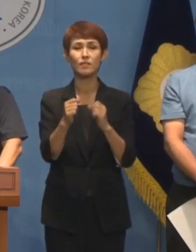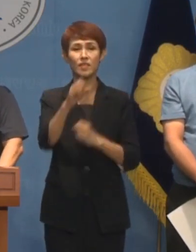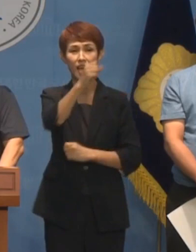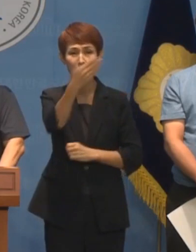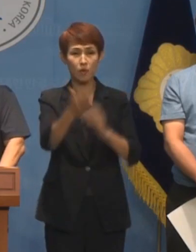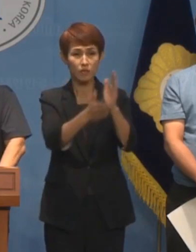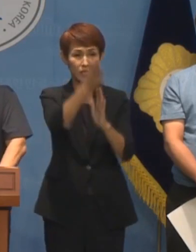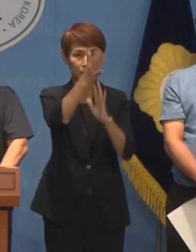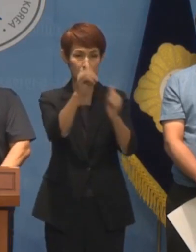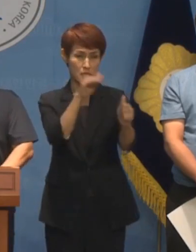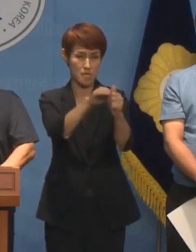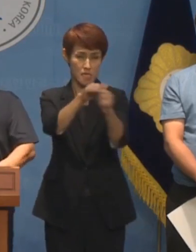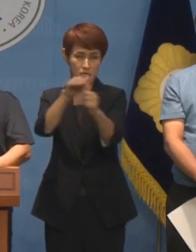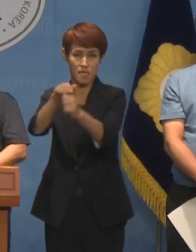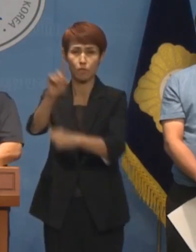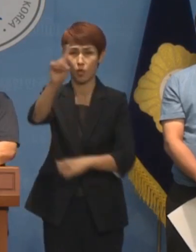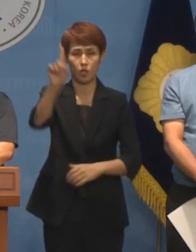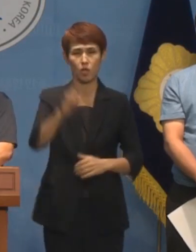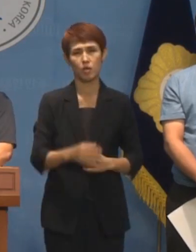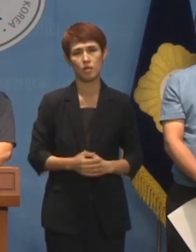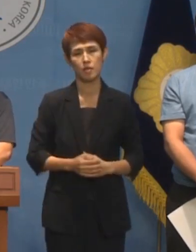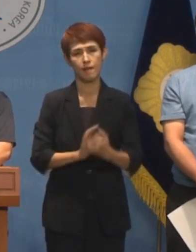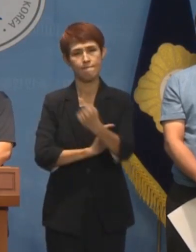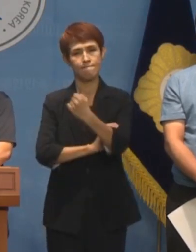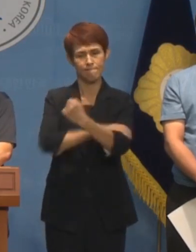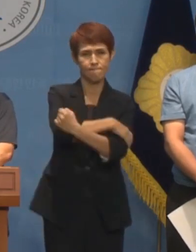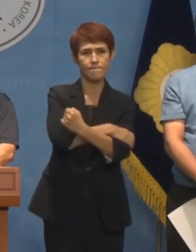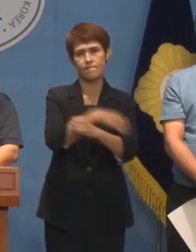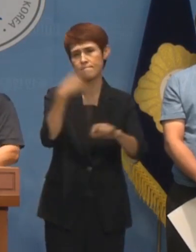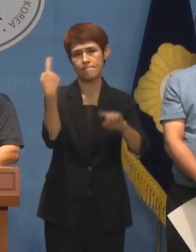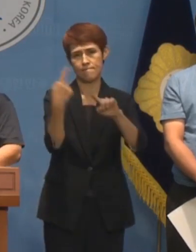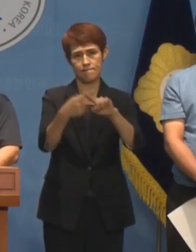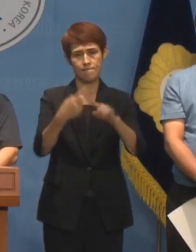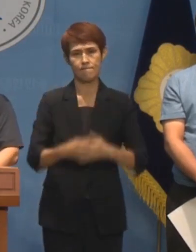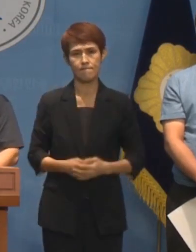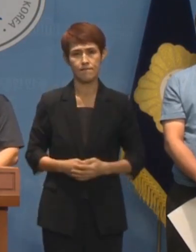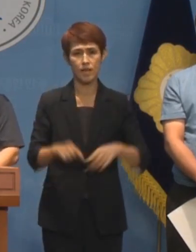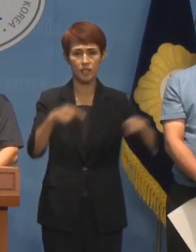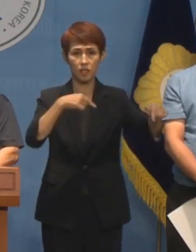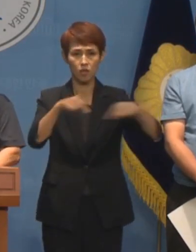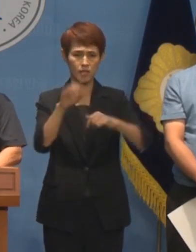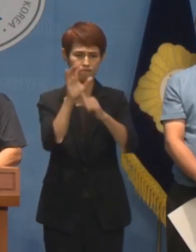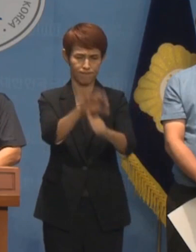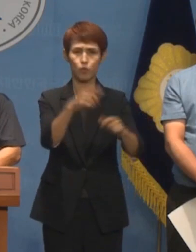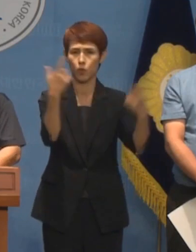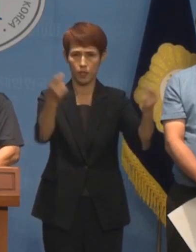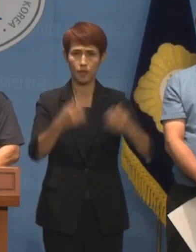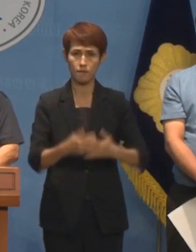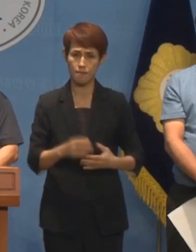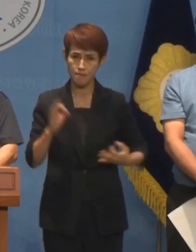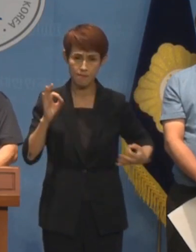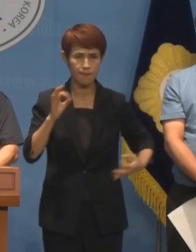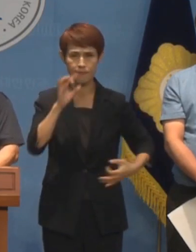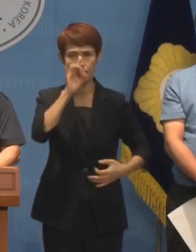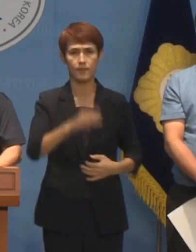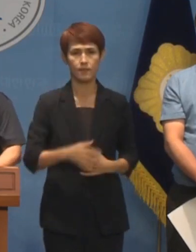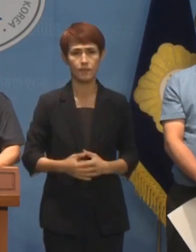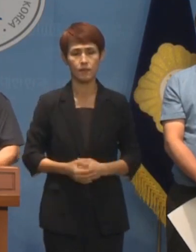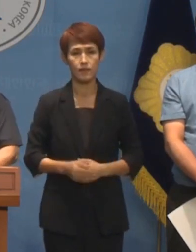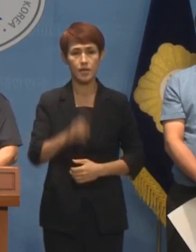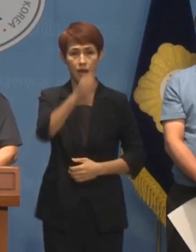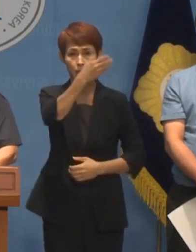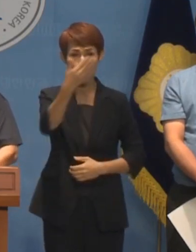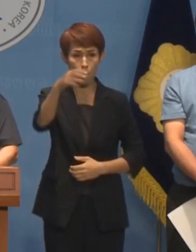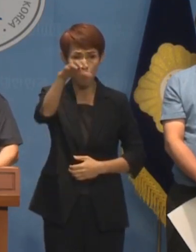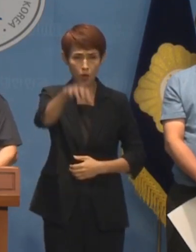거 아닙니까? 이건 명백하게 권력을 남용하는 거고 정치적 탄압을 하는 것입니다. 가만히 있지 않을 것입니다. 양평에서